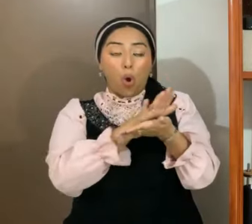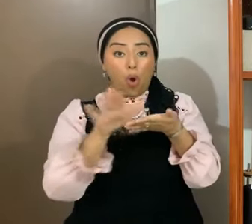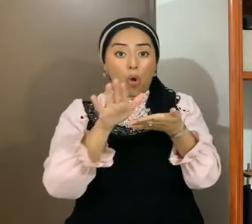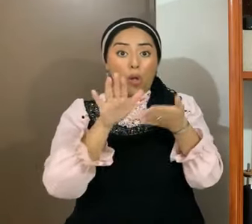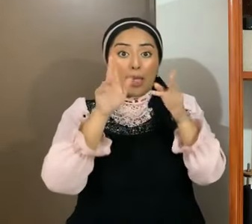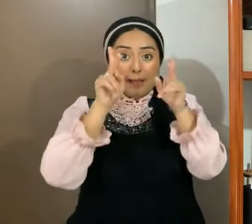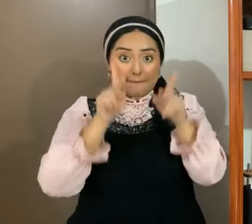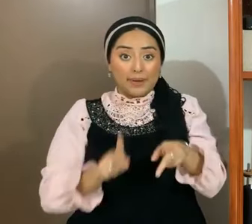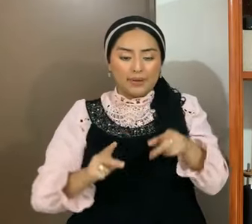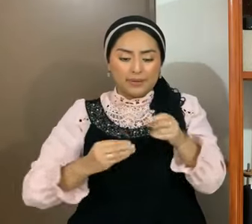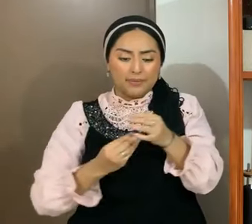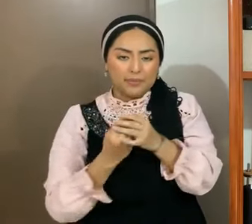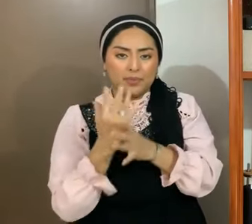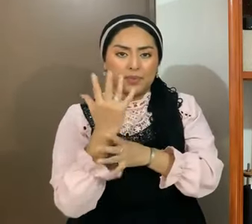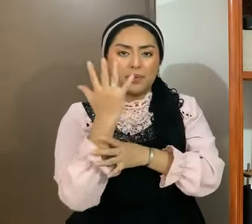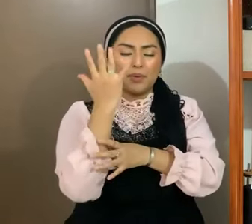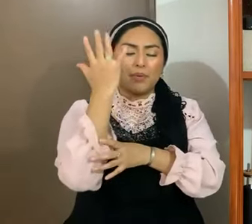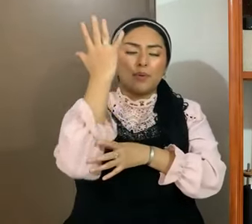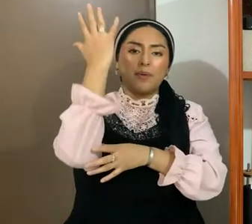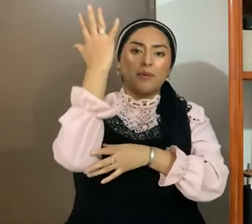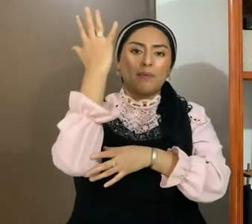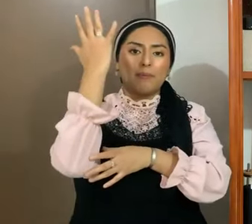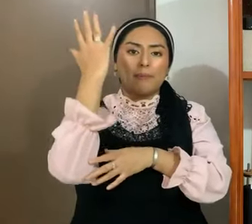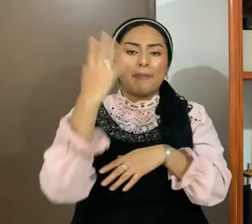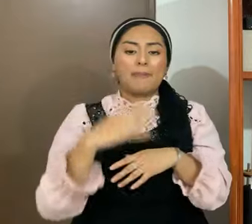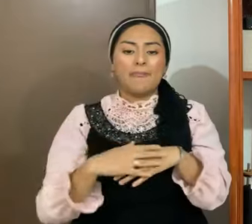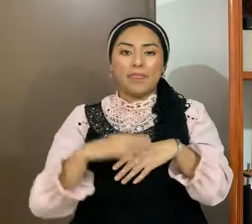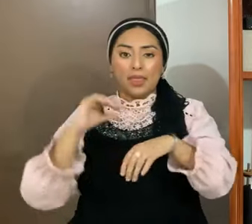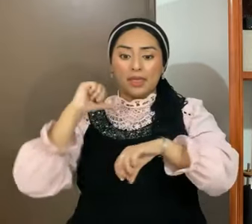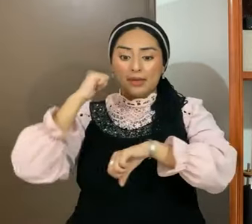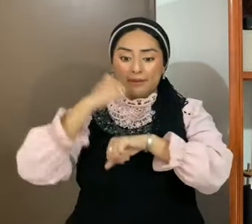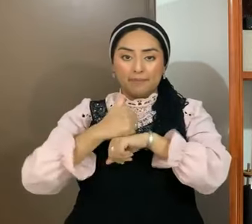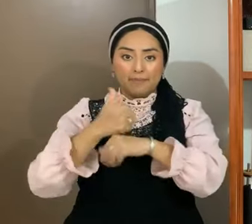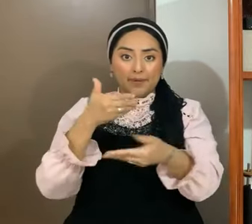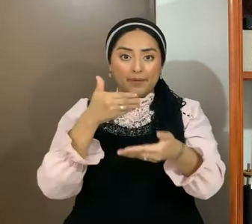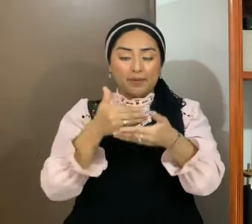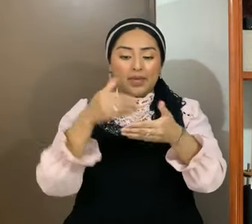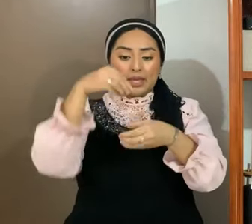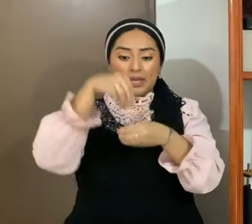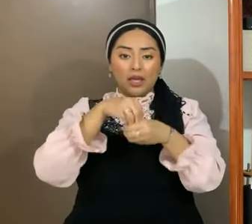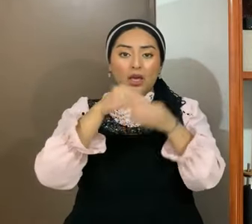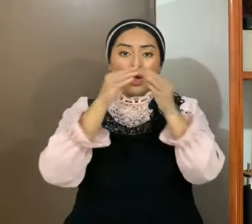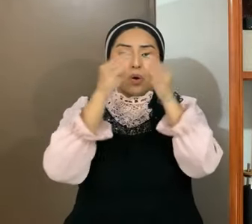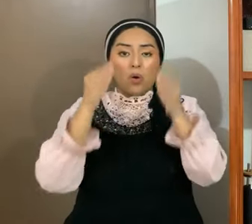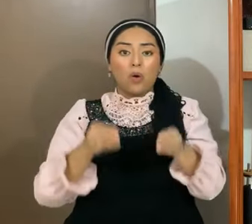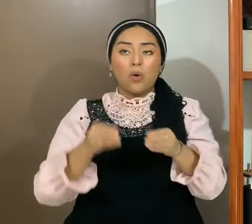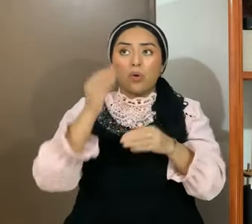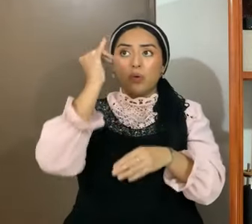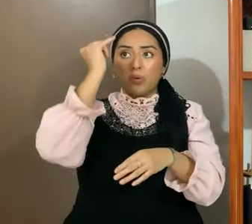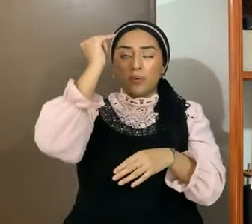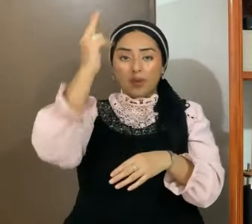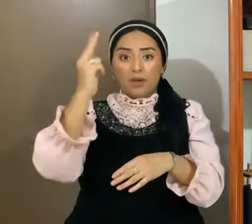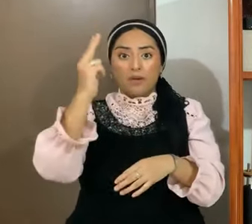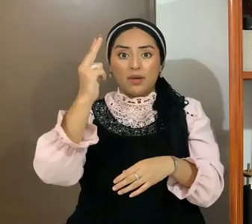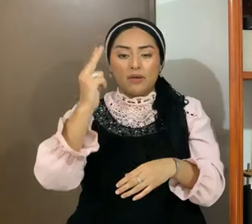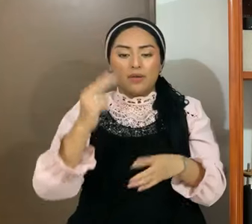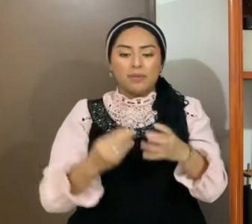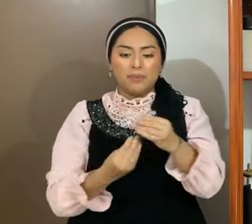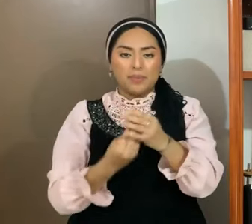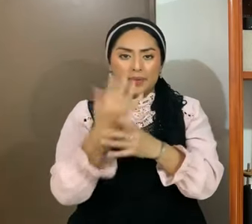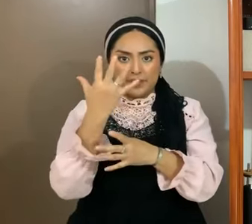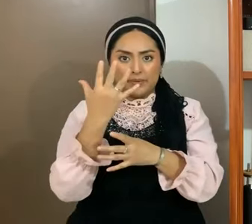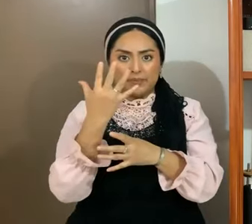como la palmera, crecerá como cedro en el Líbano. Plantados en la casa de Yahweh, en los atrios de nuestro